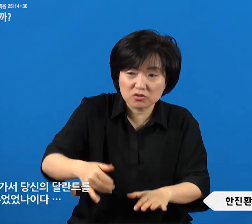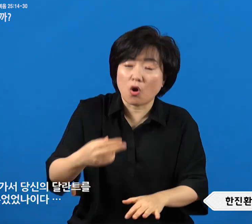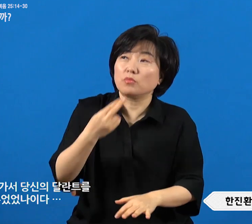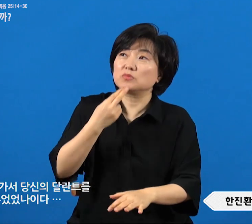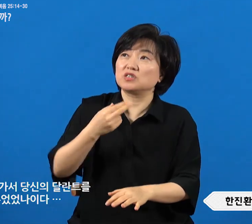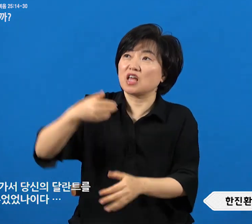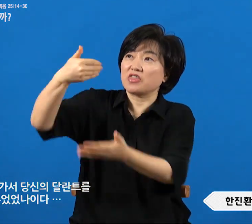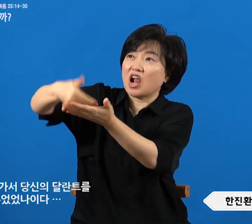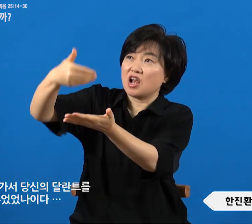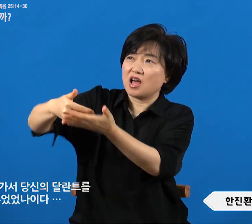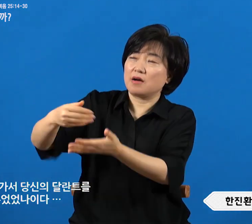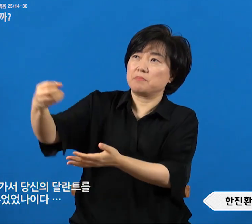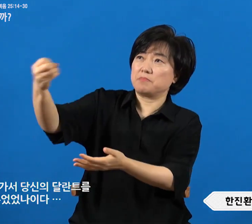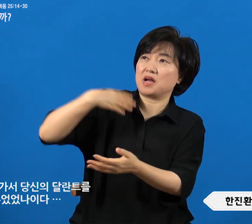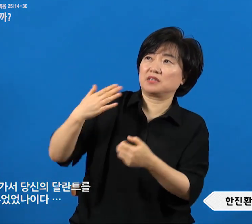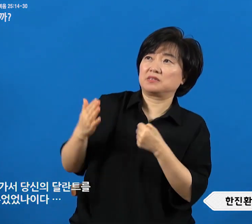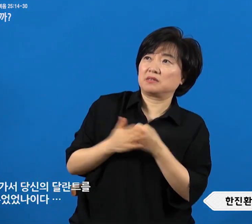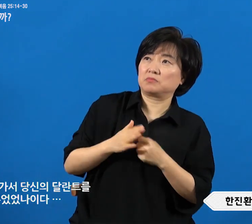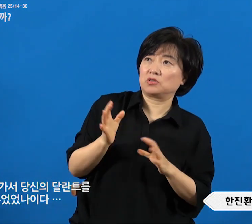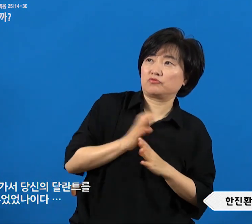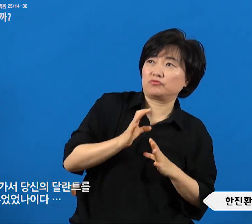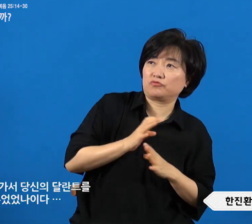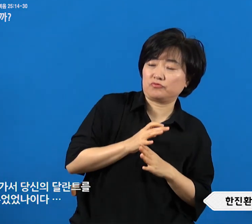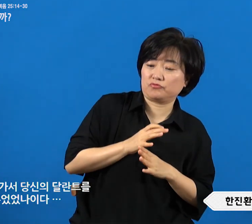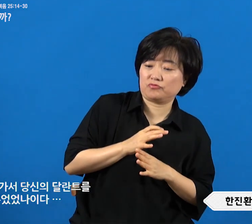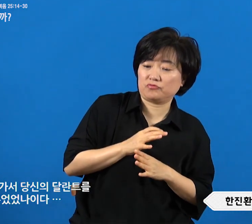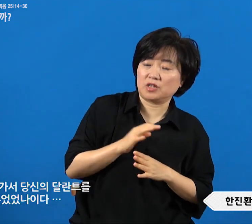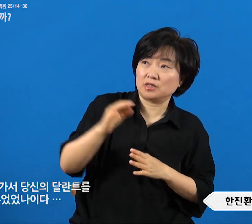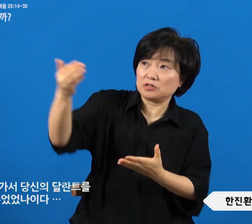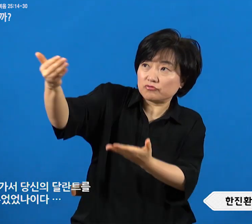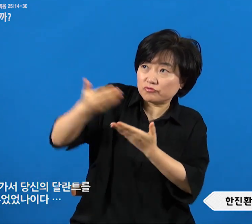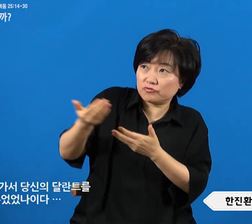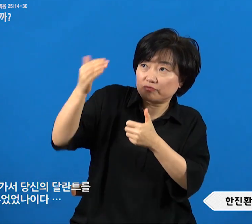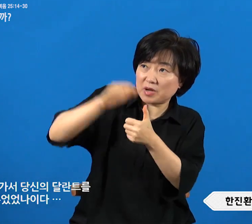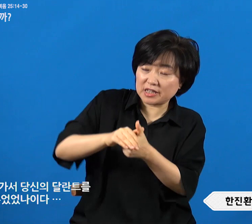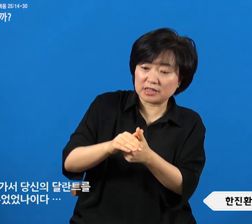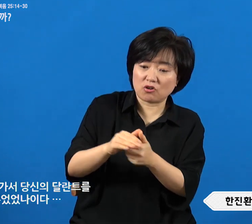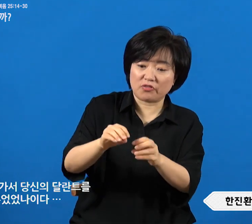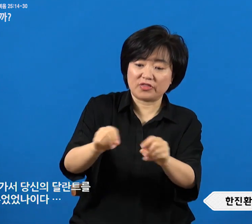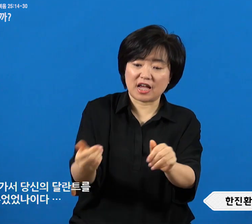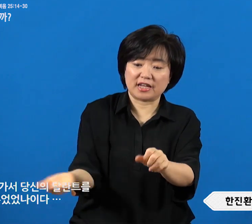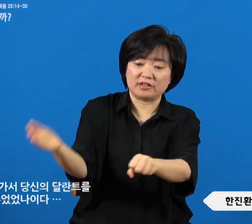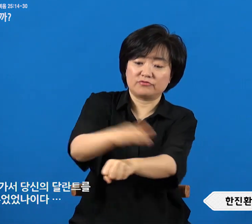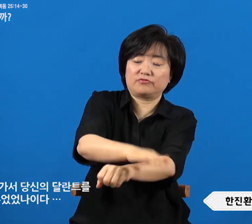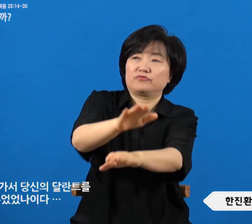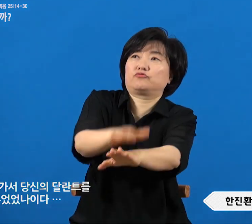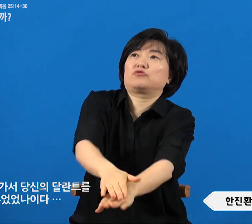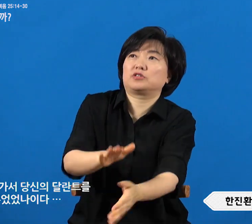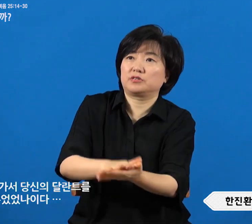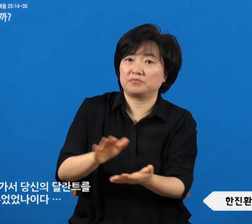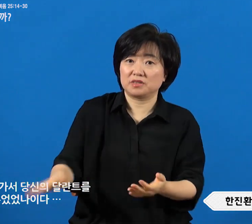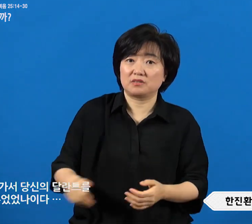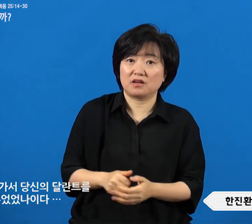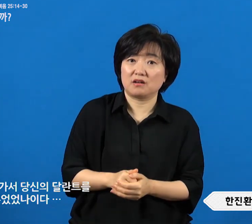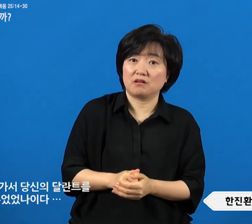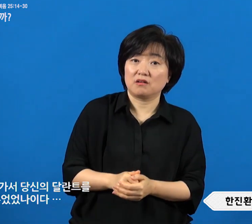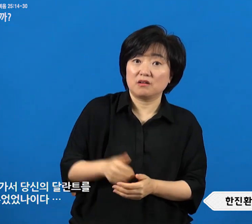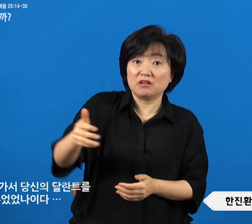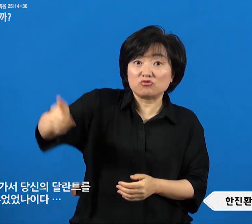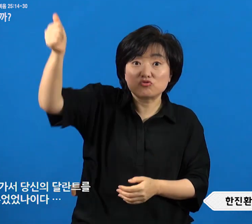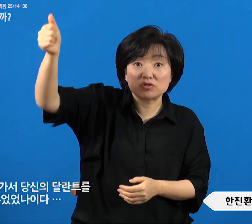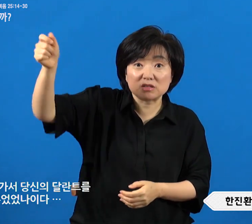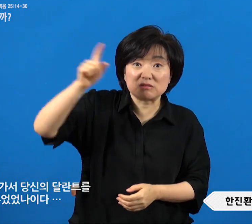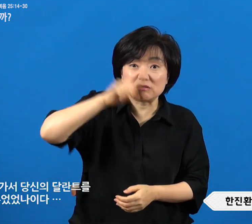나가서 당신의 달란트를 땅에 감추어 두었나이다. 우리 주인은 곡식을 심지도 않아